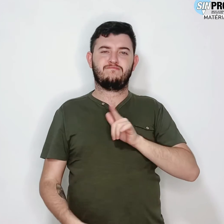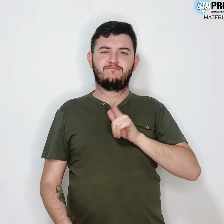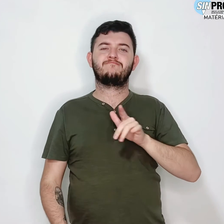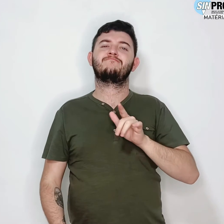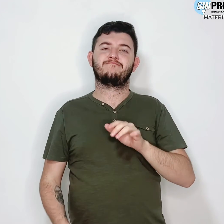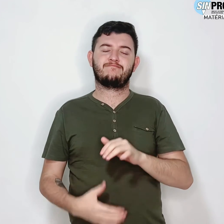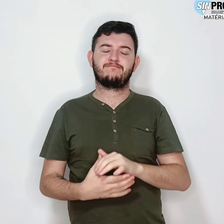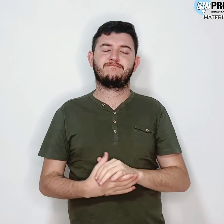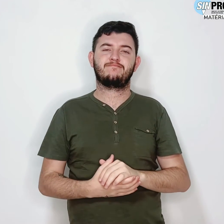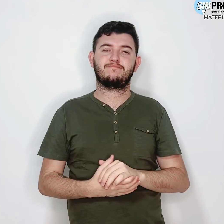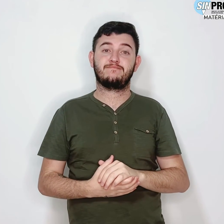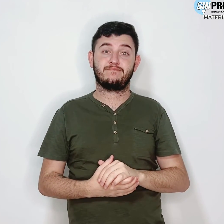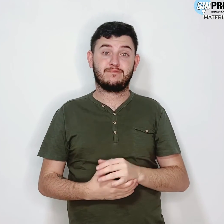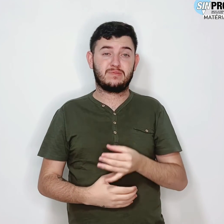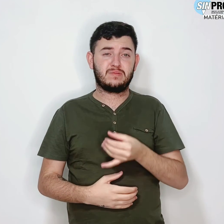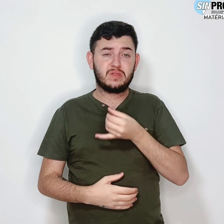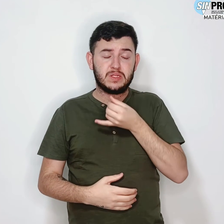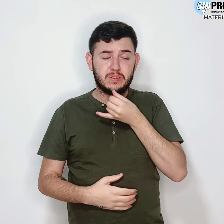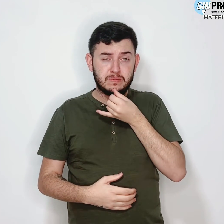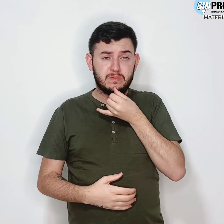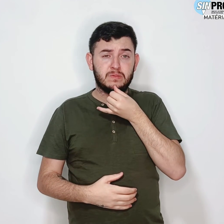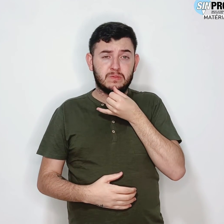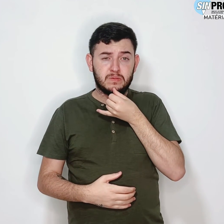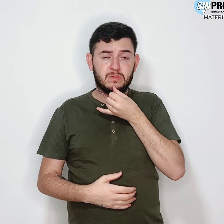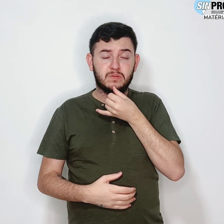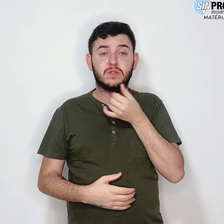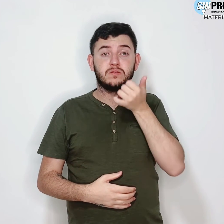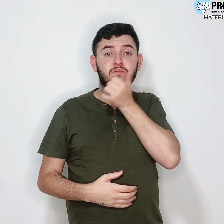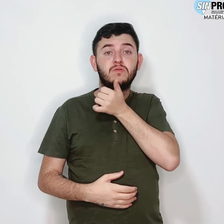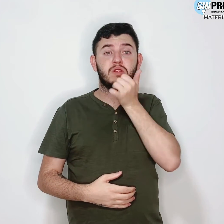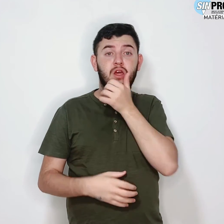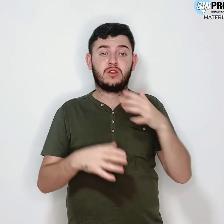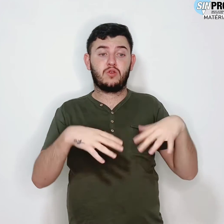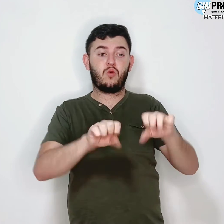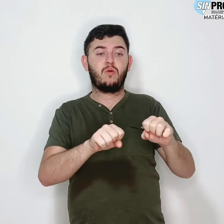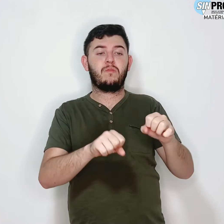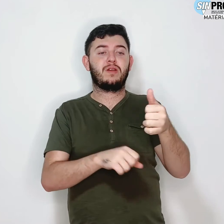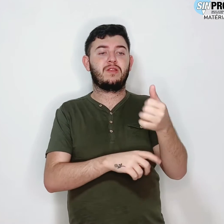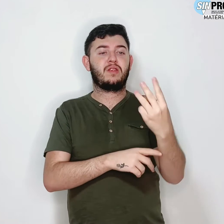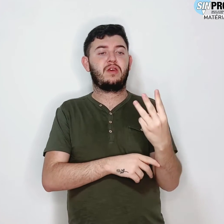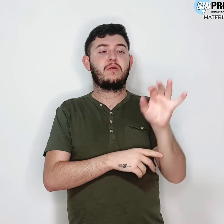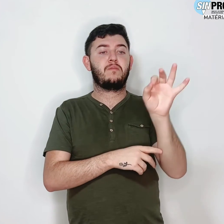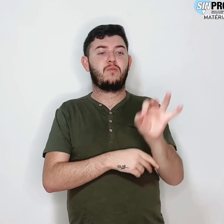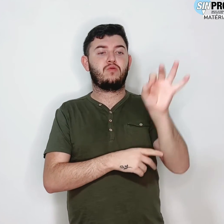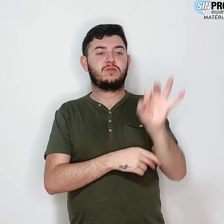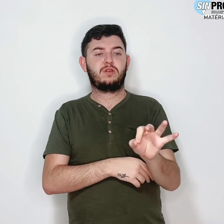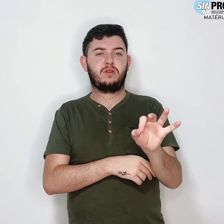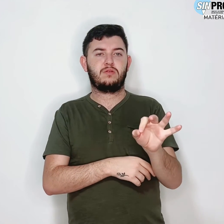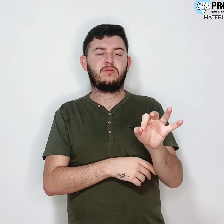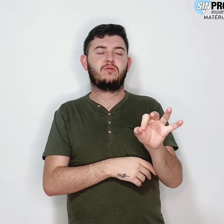Infelizmente, as mulheres ocupam apenas 13% das cadeiras no Senado Federal